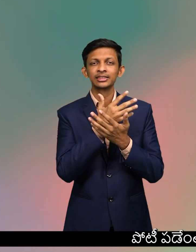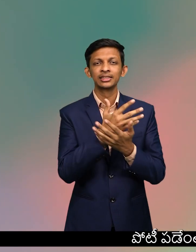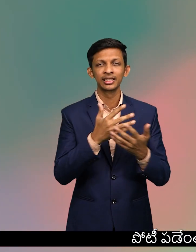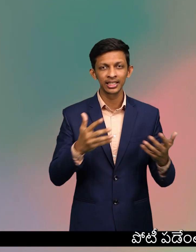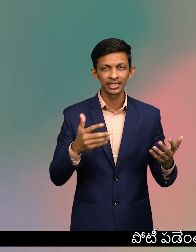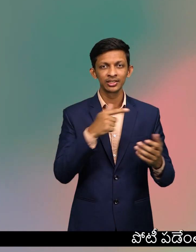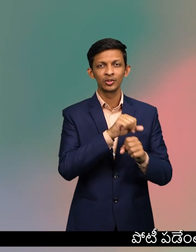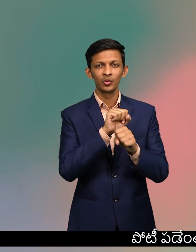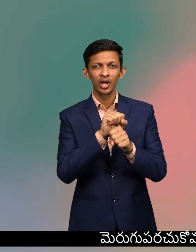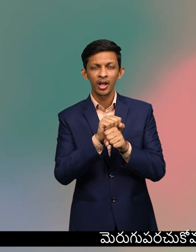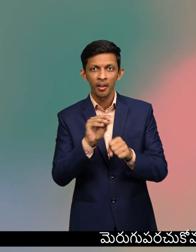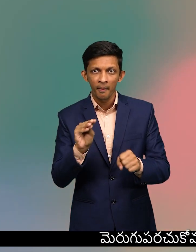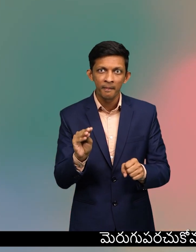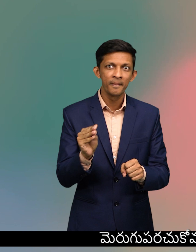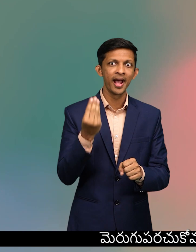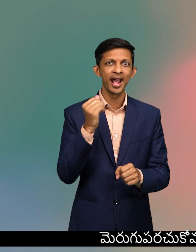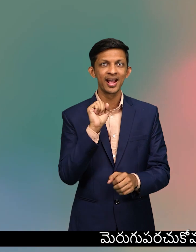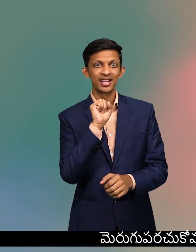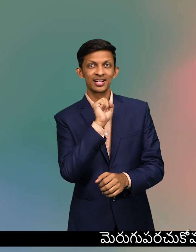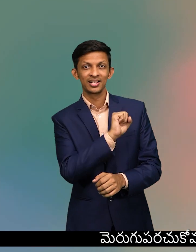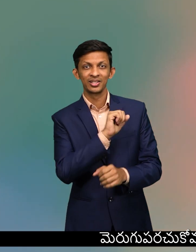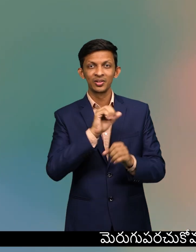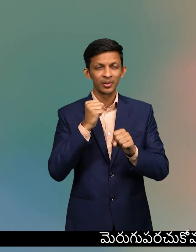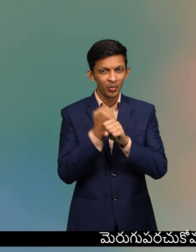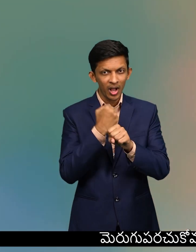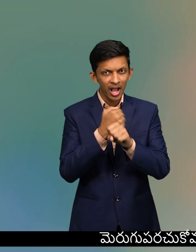వారి పనితీరును మెరుగుపరచడానికి వారికి మద్దతు ఇవ్వండి.